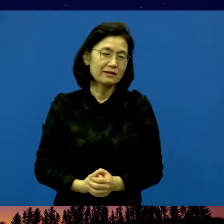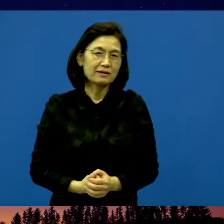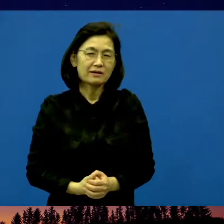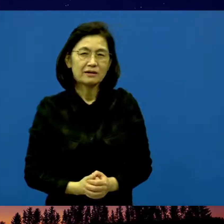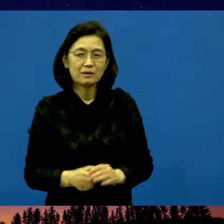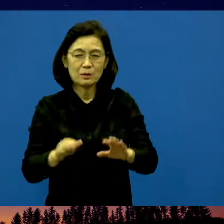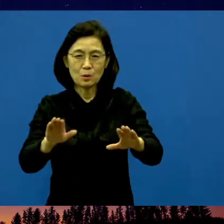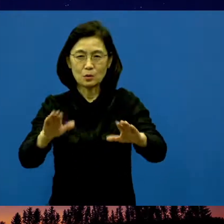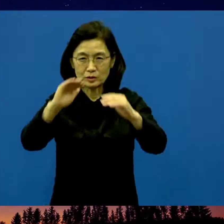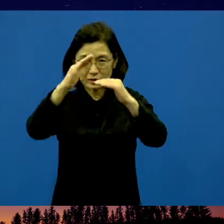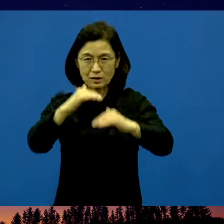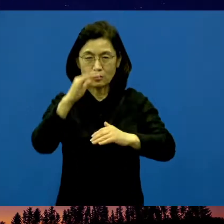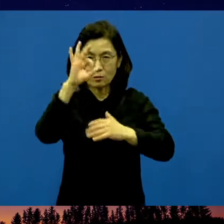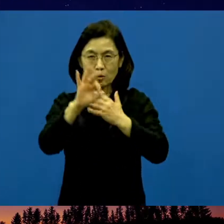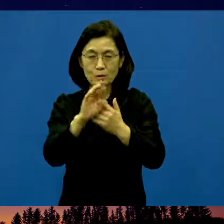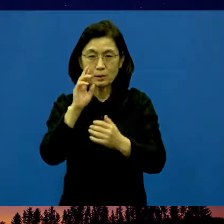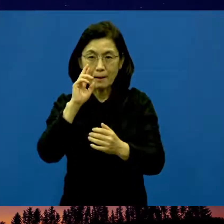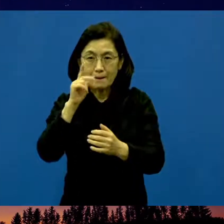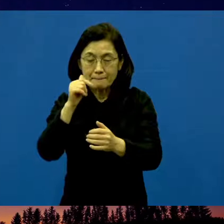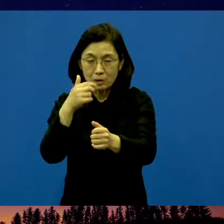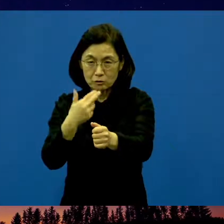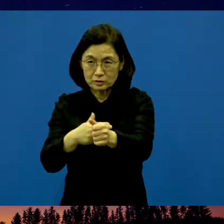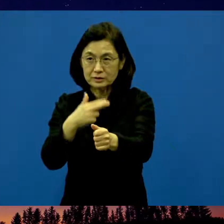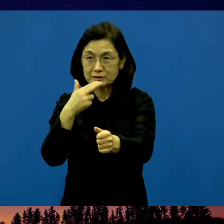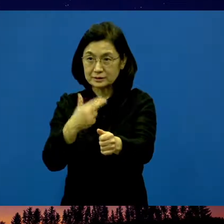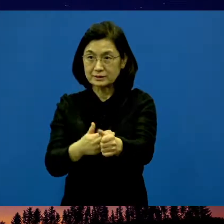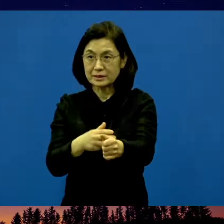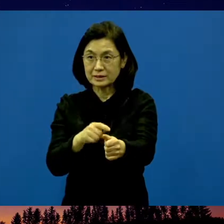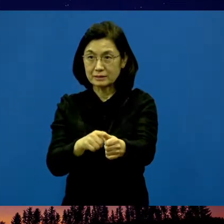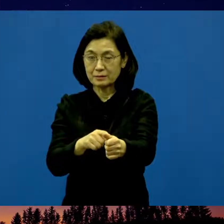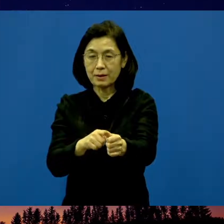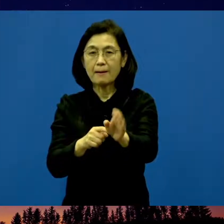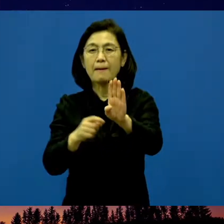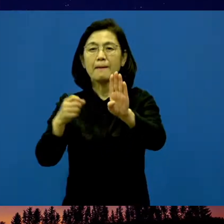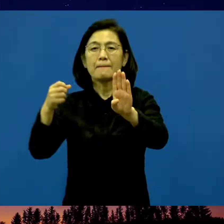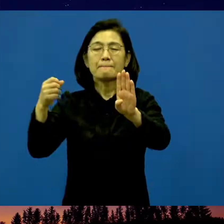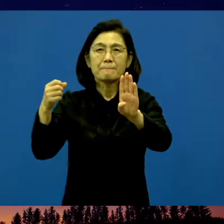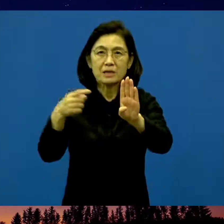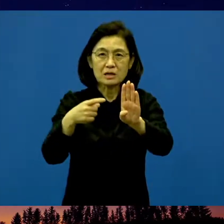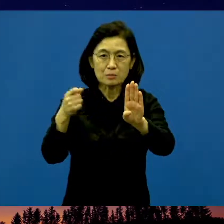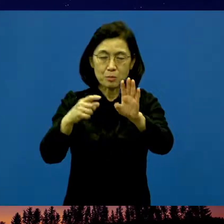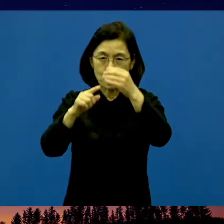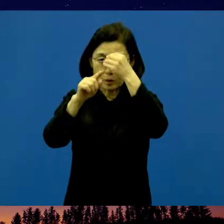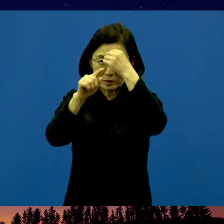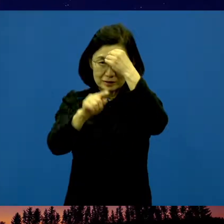오늘 본문은 이제 바울의 권면인데요. 바울은 지금 빌립보 성도들을